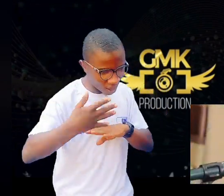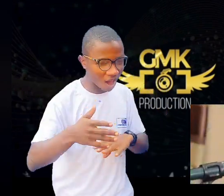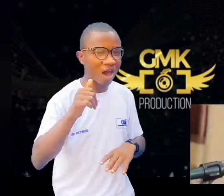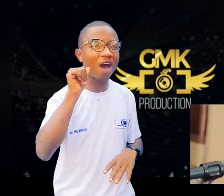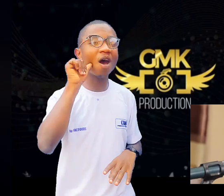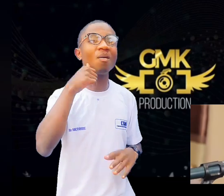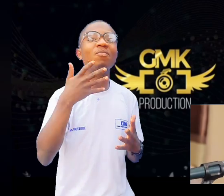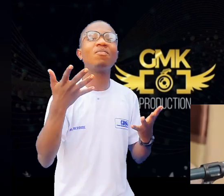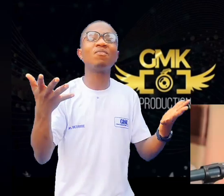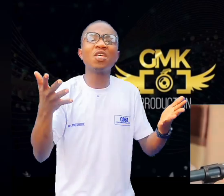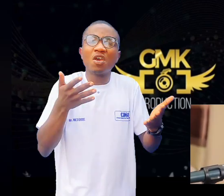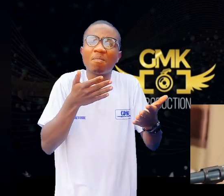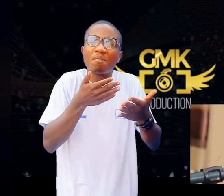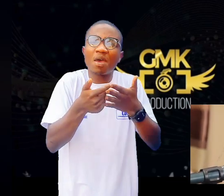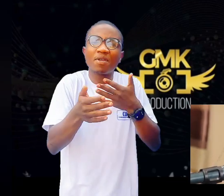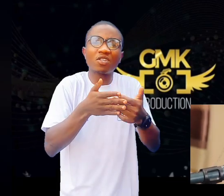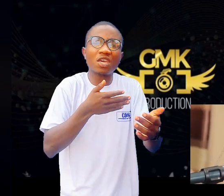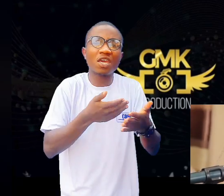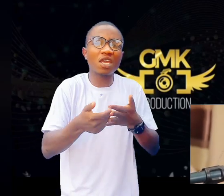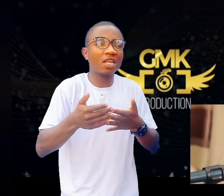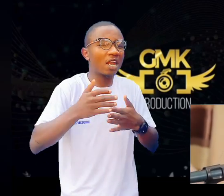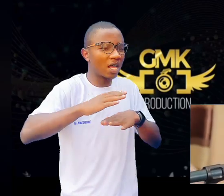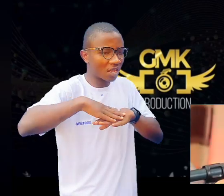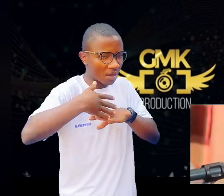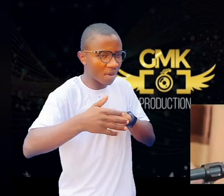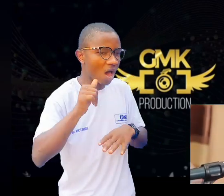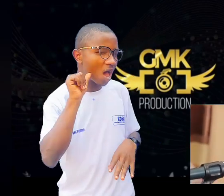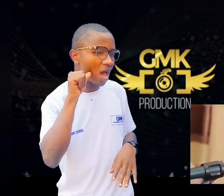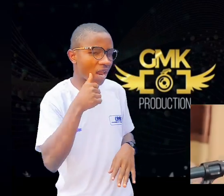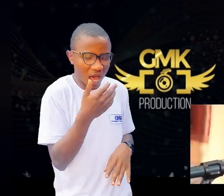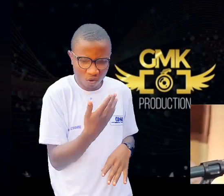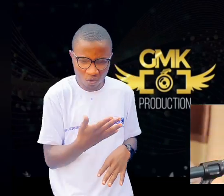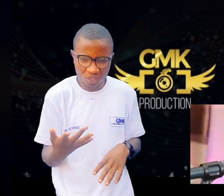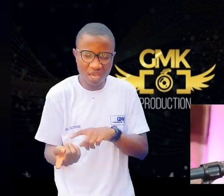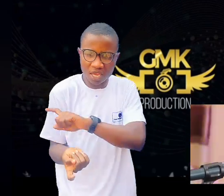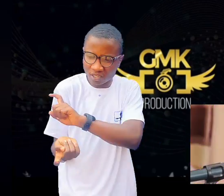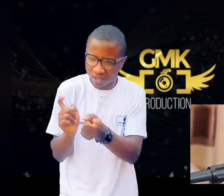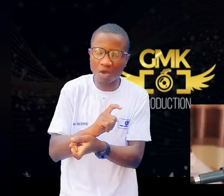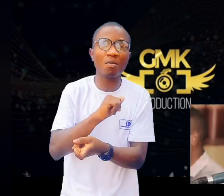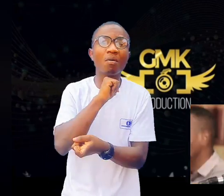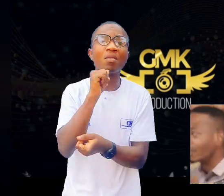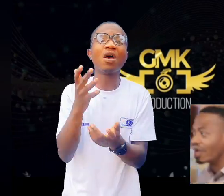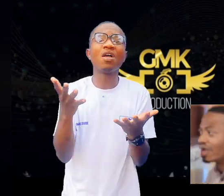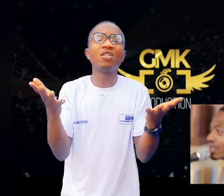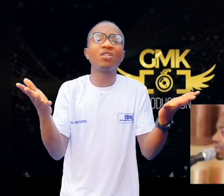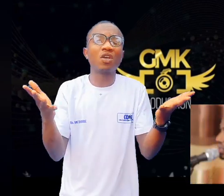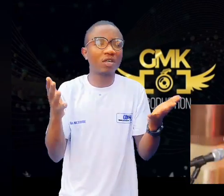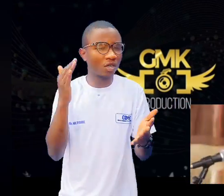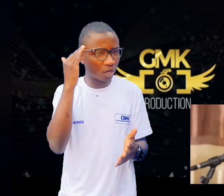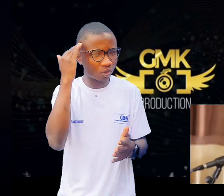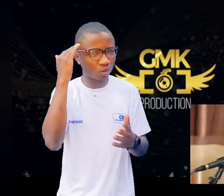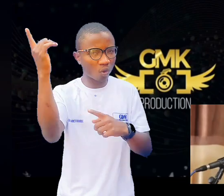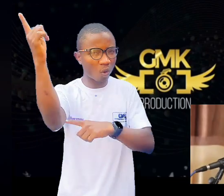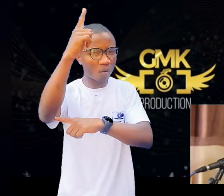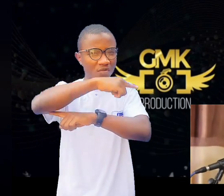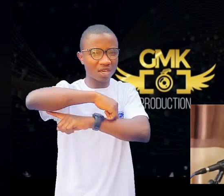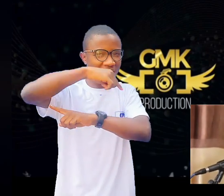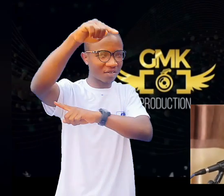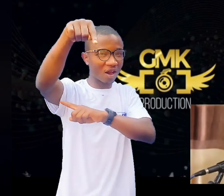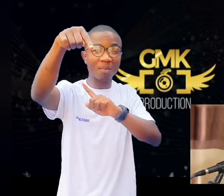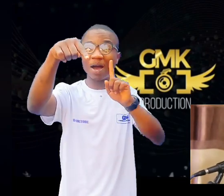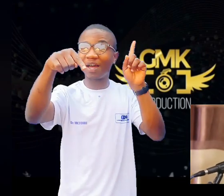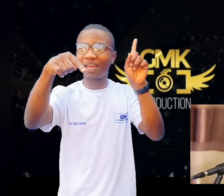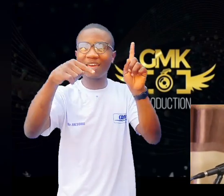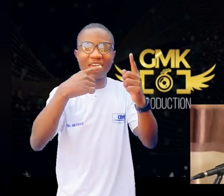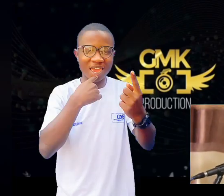le lendemain. Même si le lendemain la routine, je sais qu'un